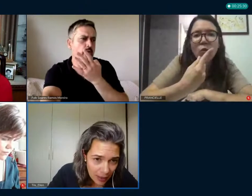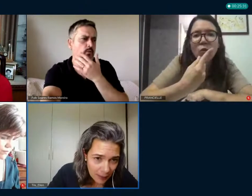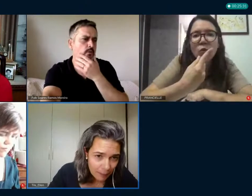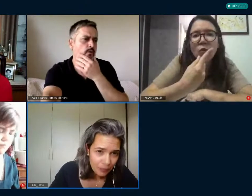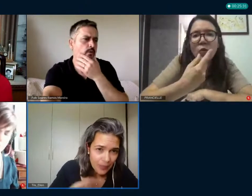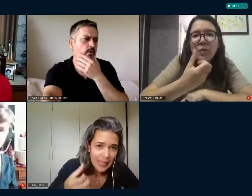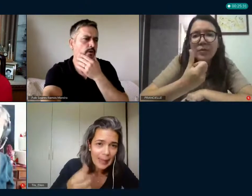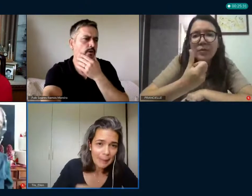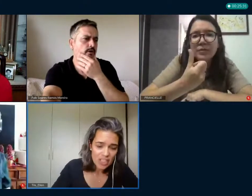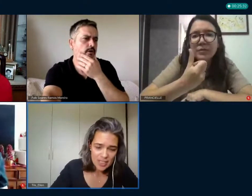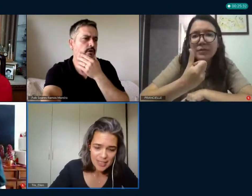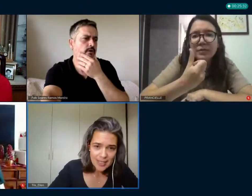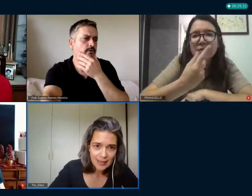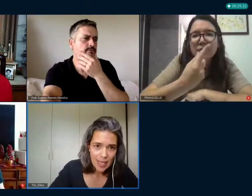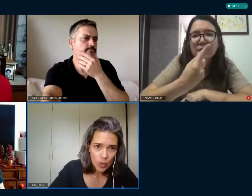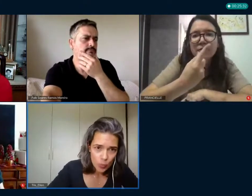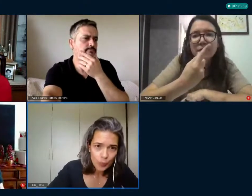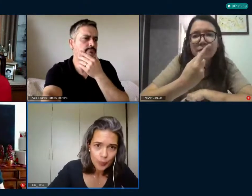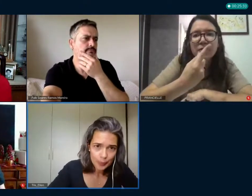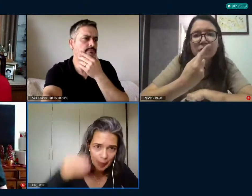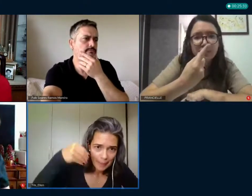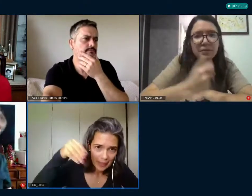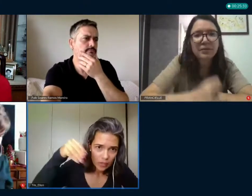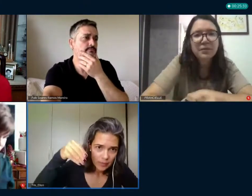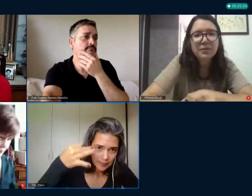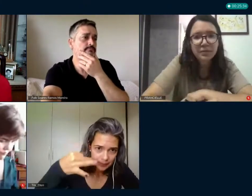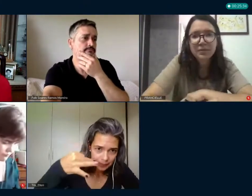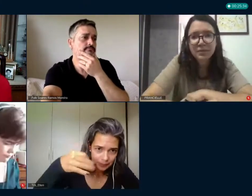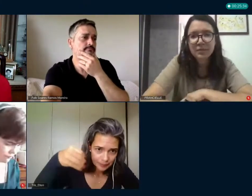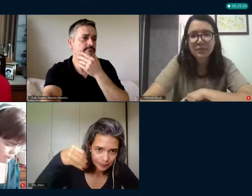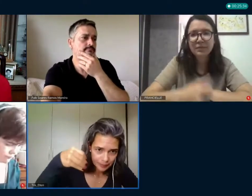presentes. Na página 61,